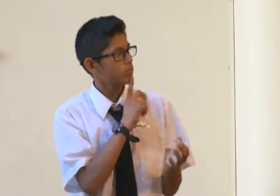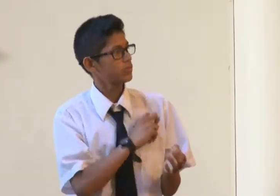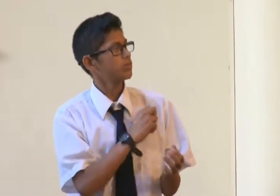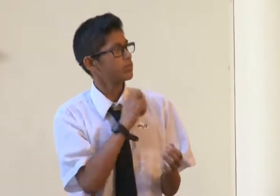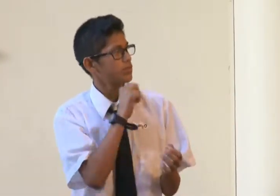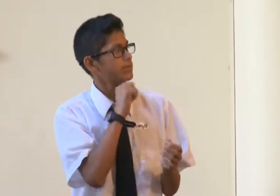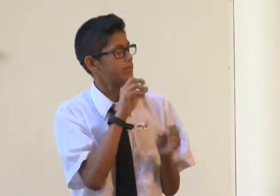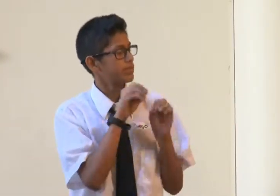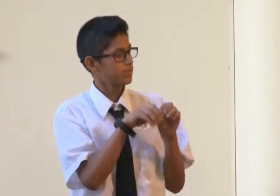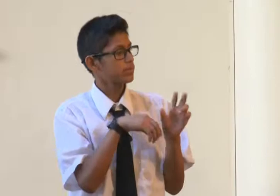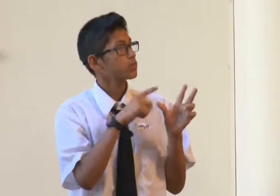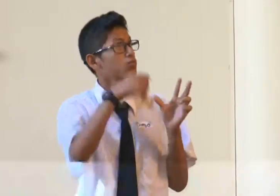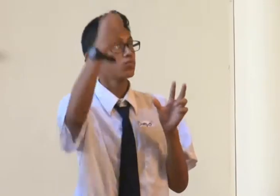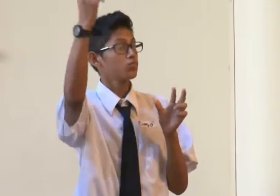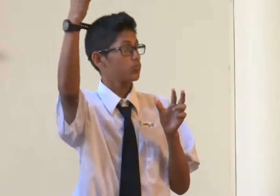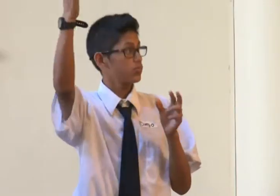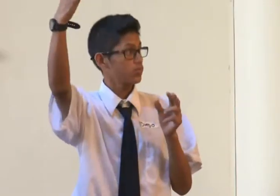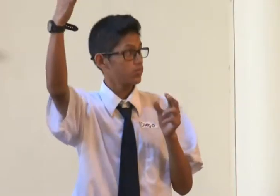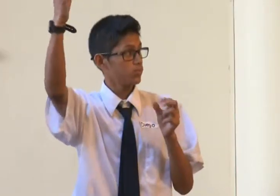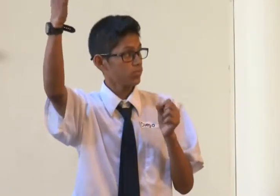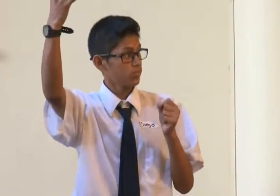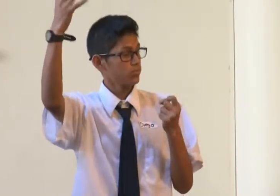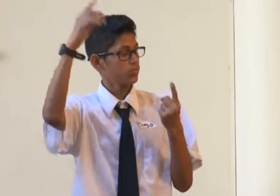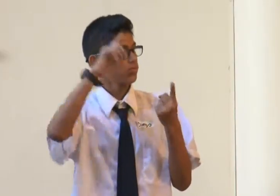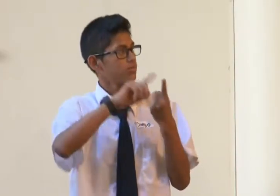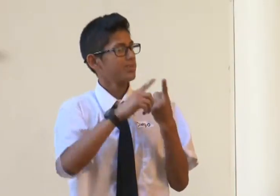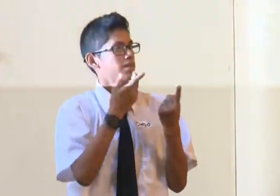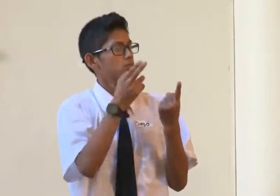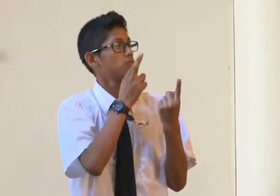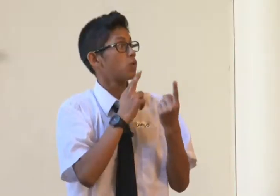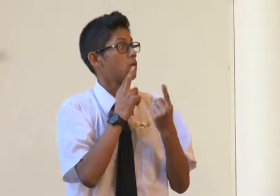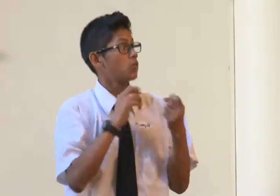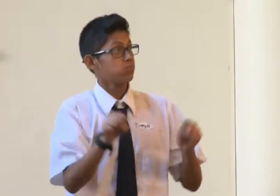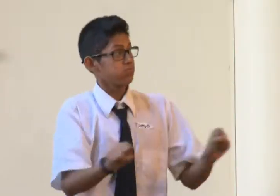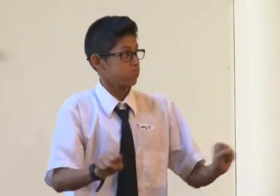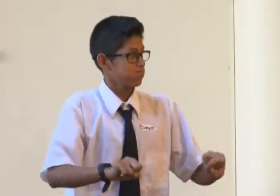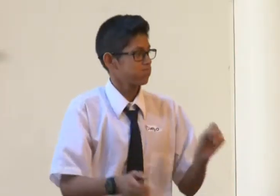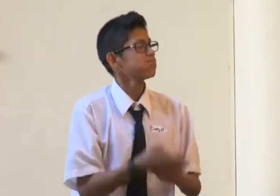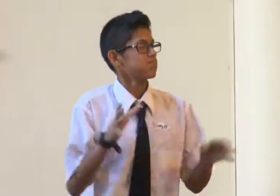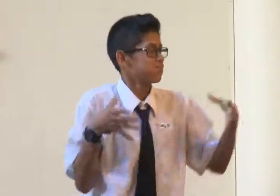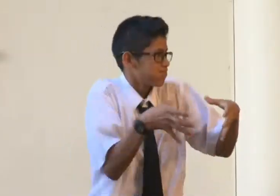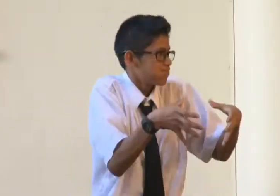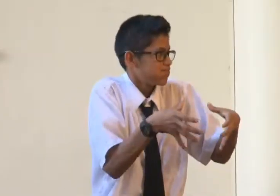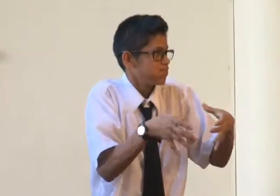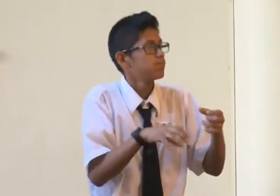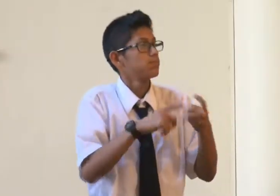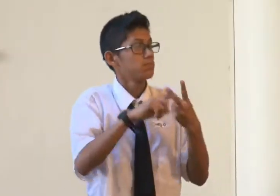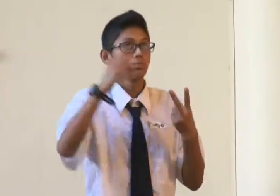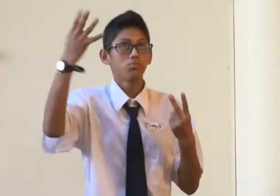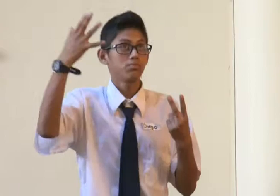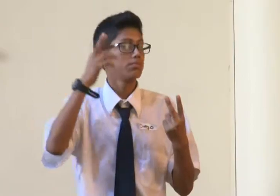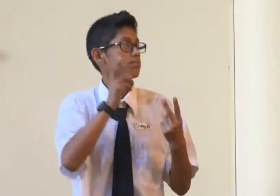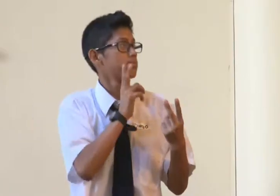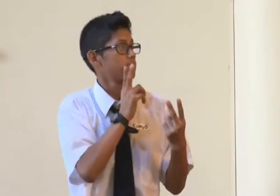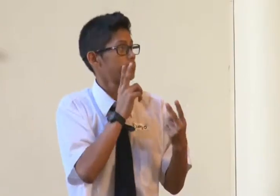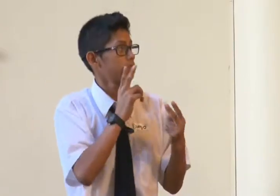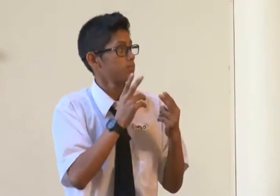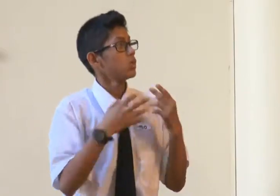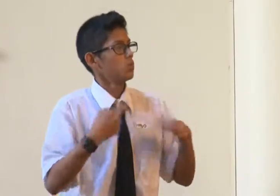en secundaria me gustaría encontrar escuelas donde hayan intérpretes y donde sea accesible para momentos de riesgo como